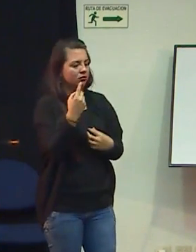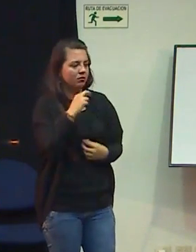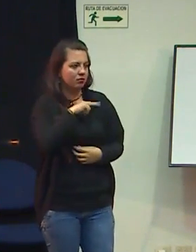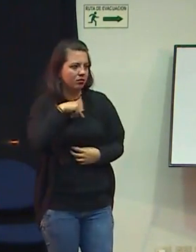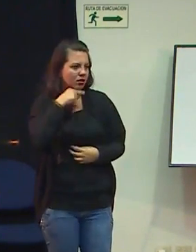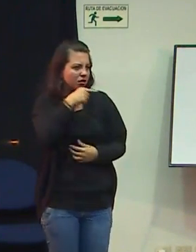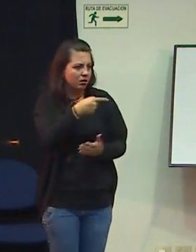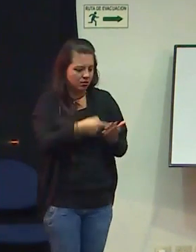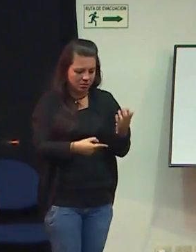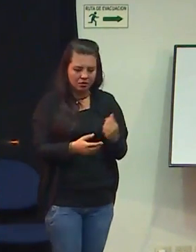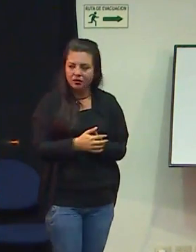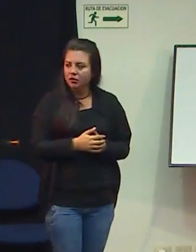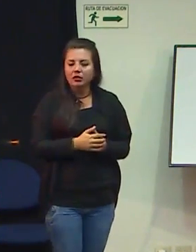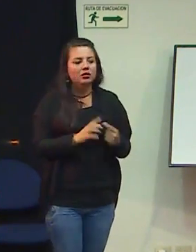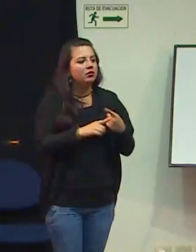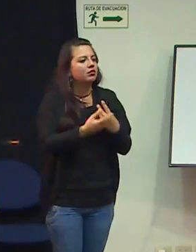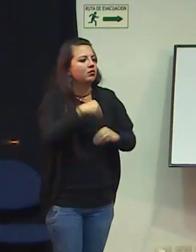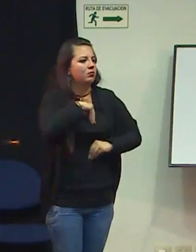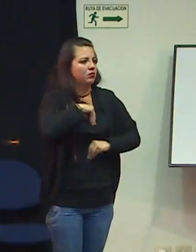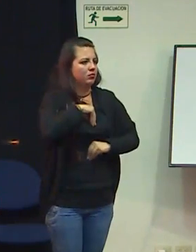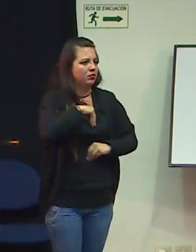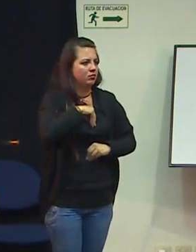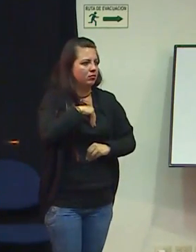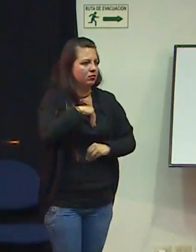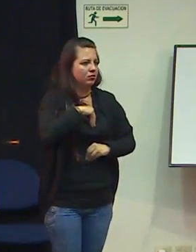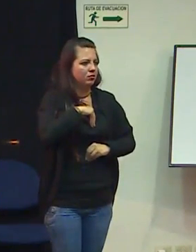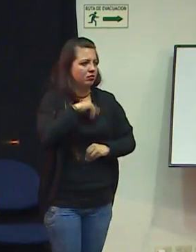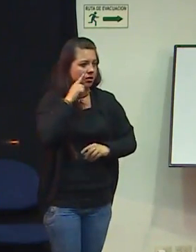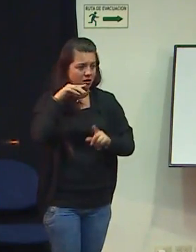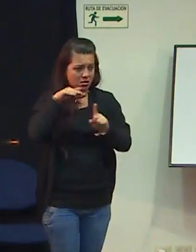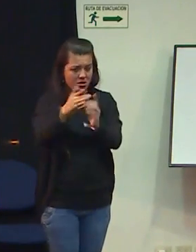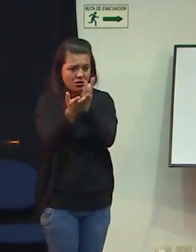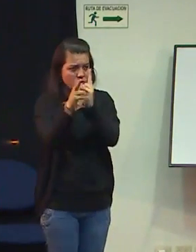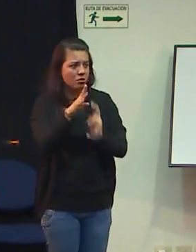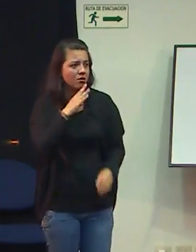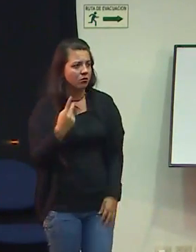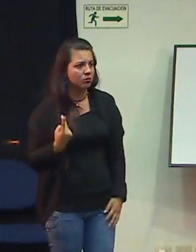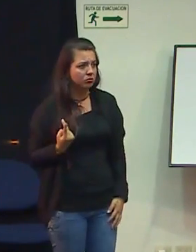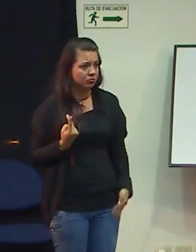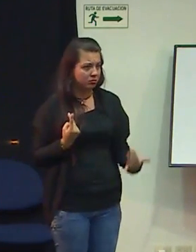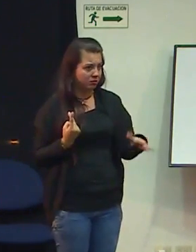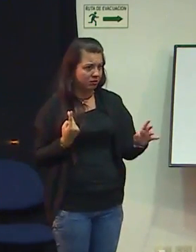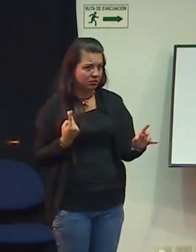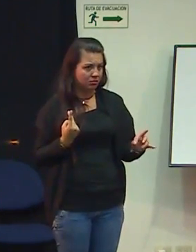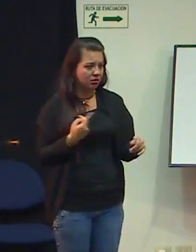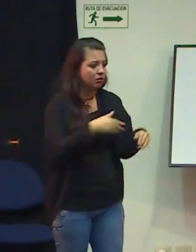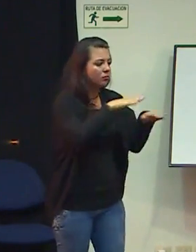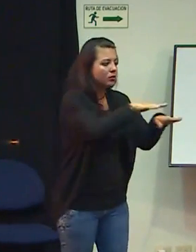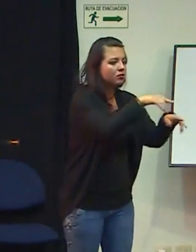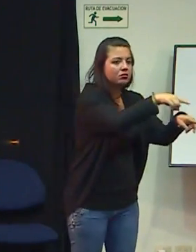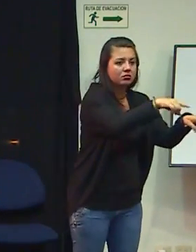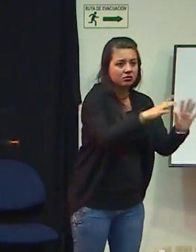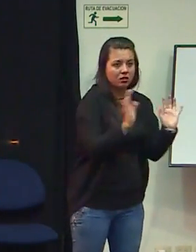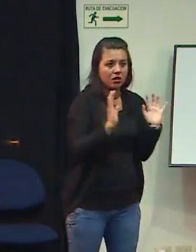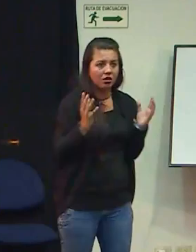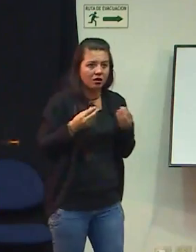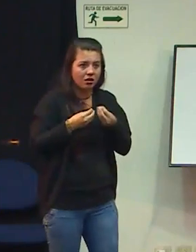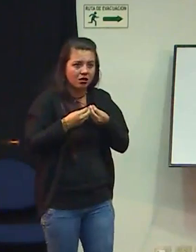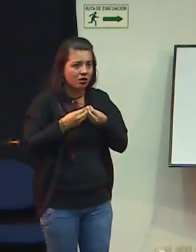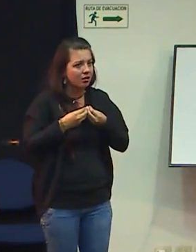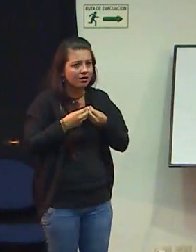Primero, apropiarse, que es que el movimiento estudiantil no somos nosotros dos, no son los voceros, no son los representantes,